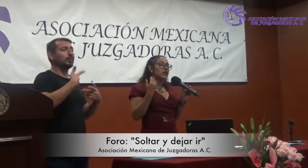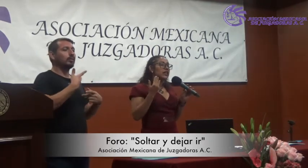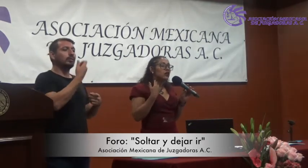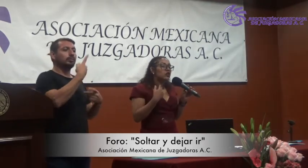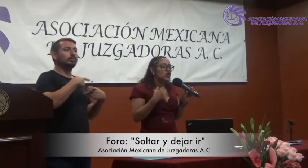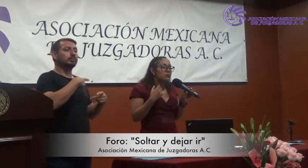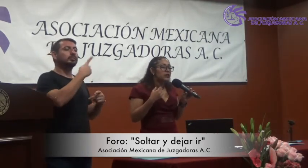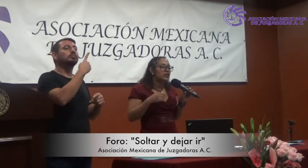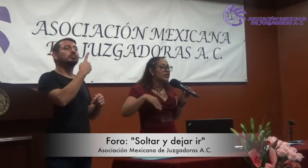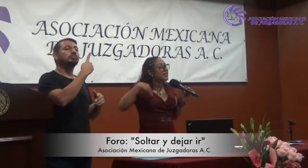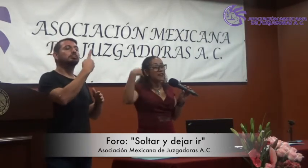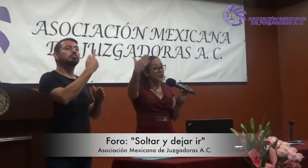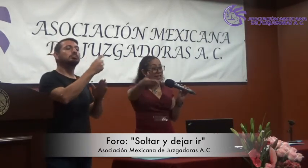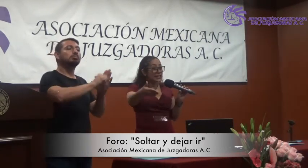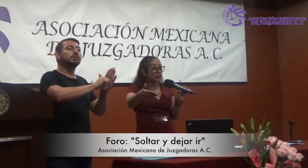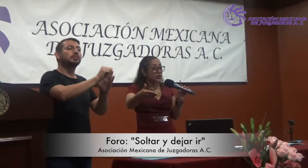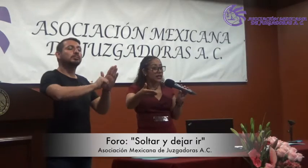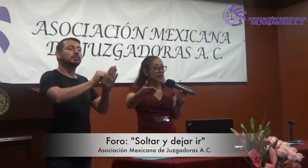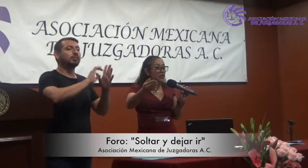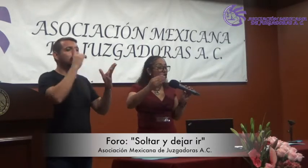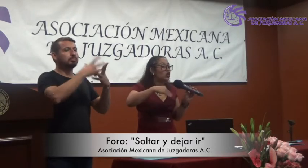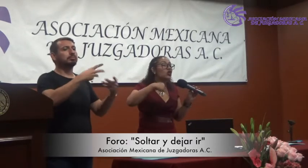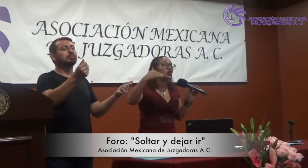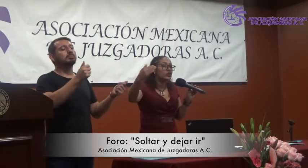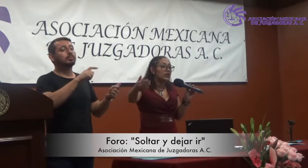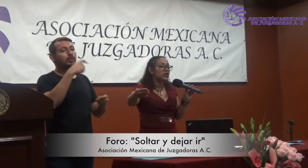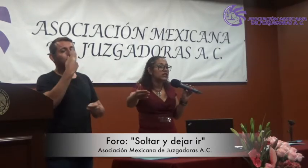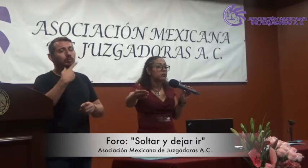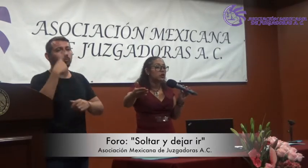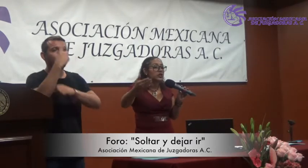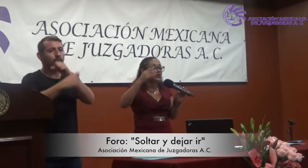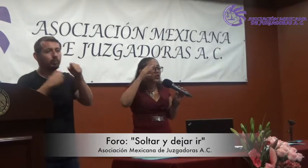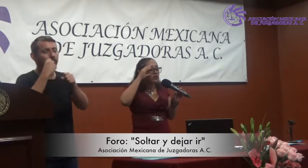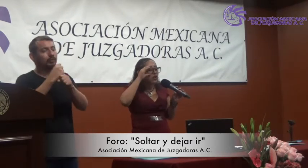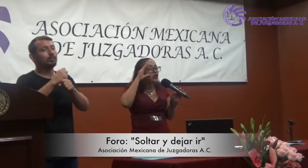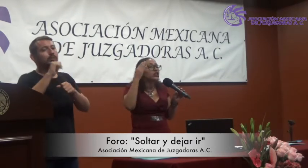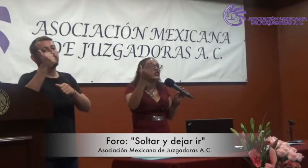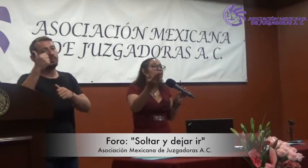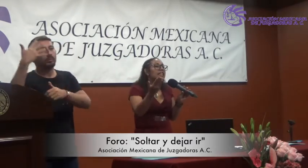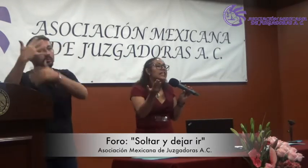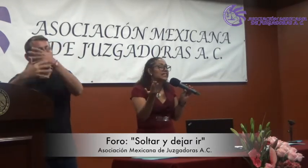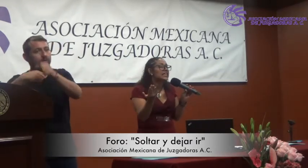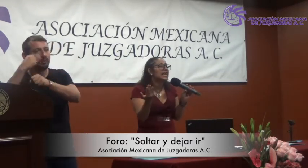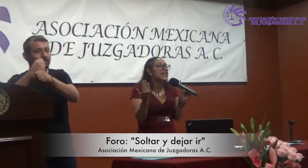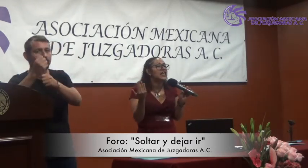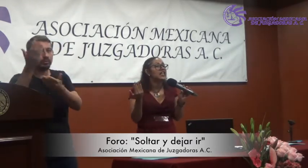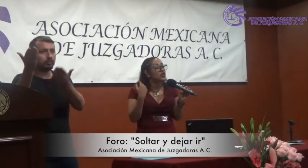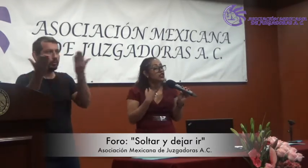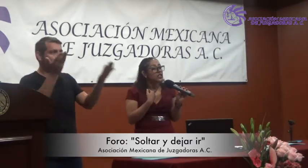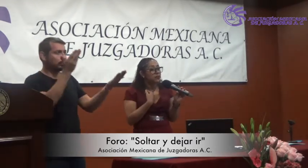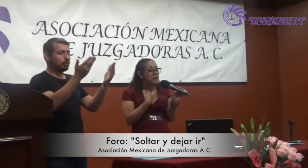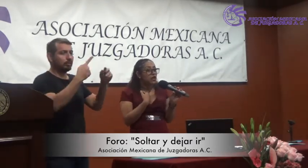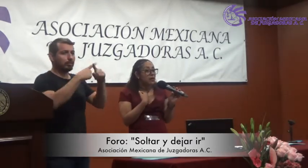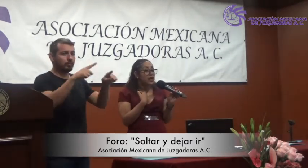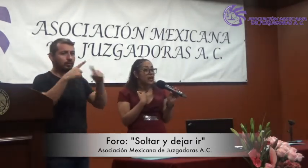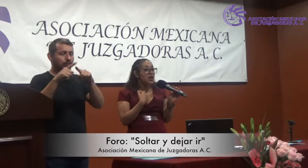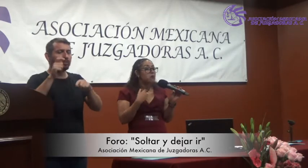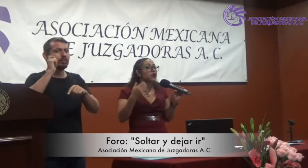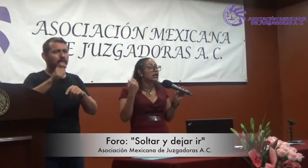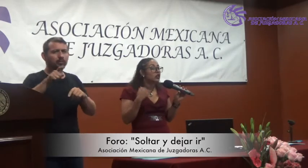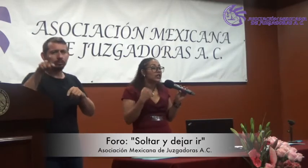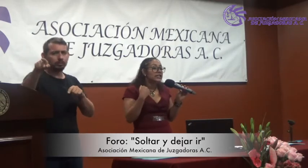pero incluso hay personas que al final de su vida no concluyeron ese proceso del duelo y no quiere decir que hayan entonces vivido